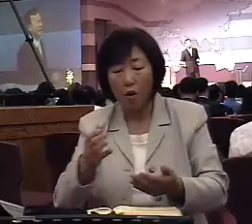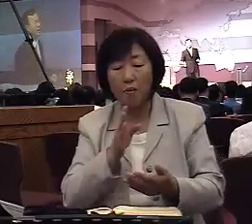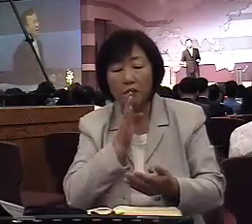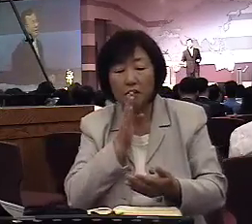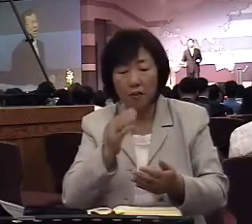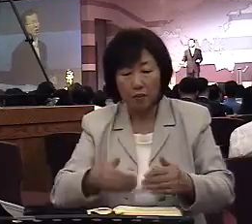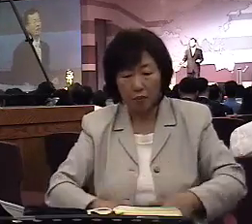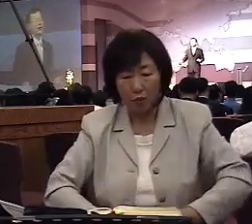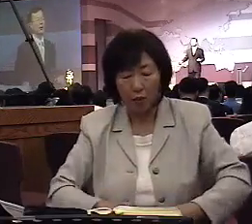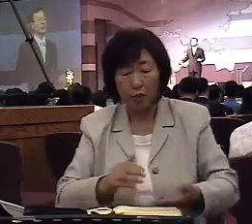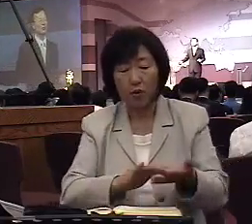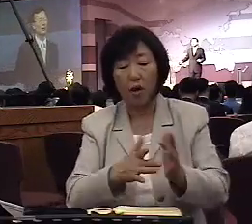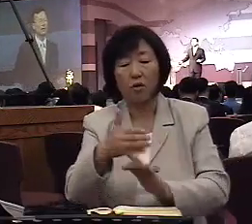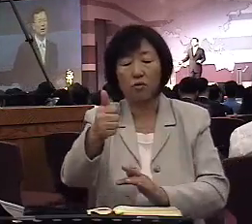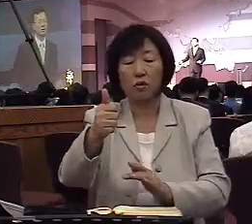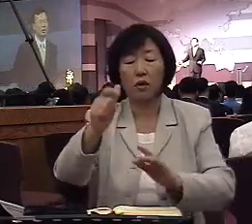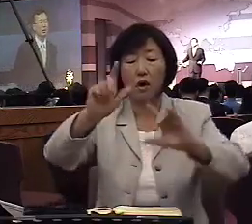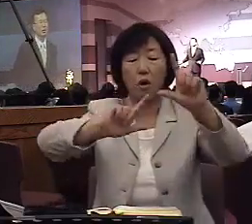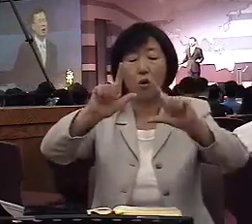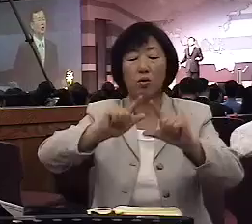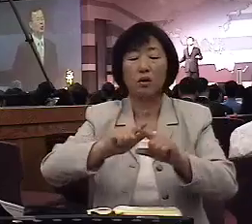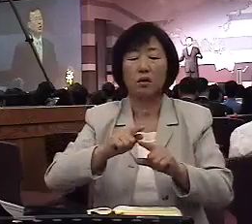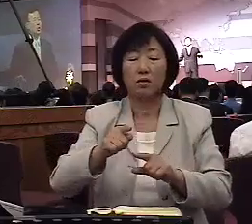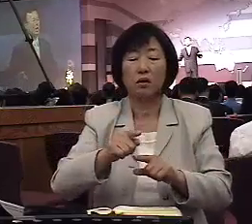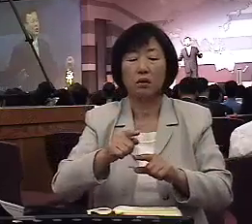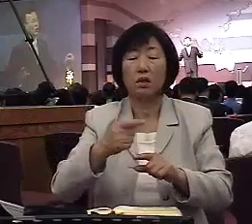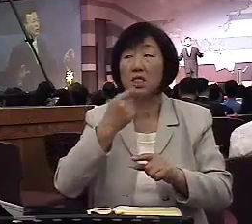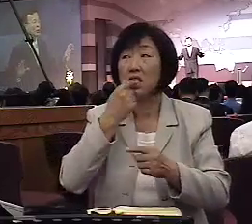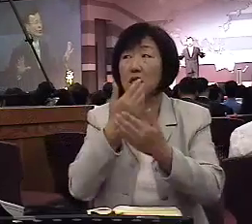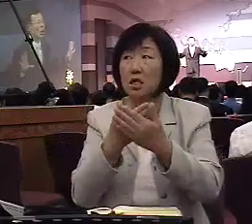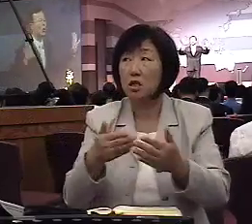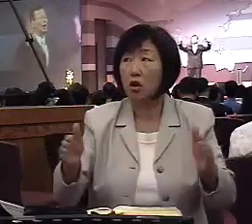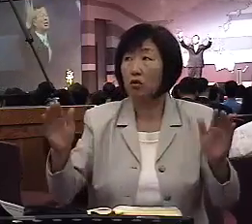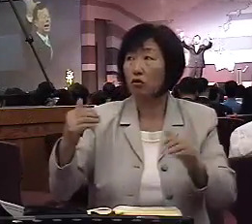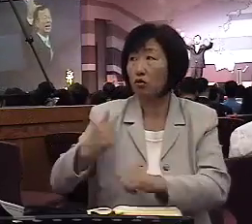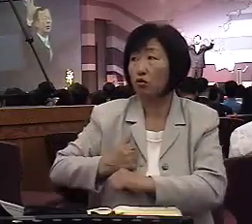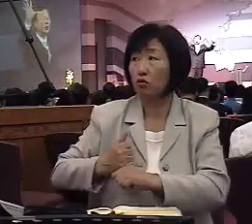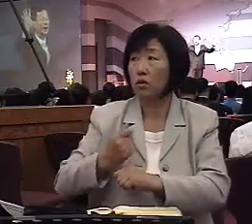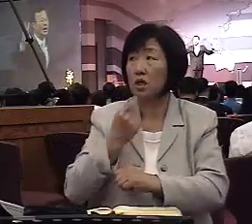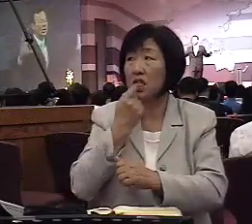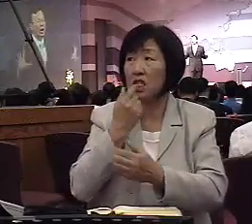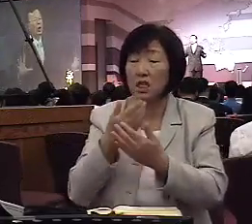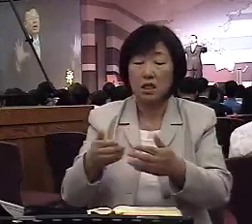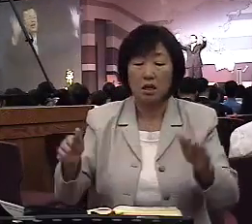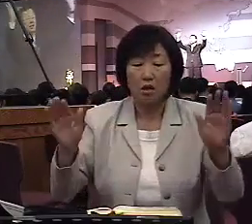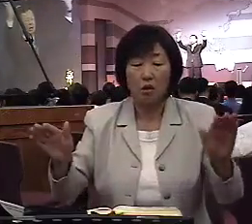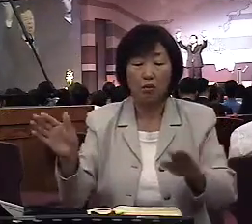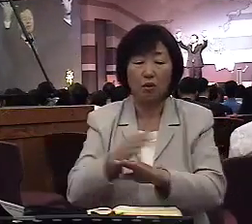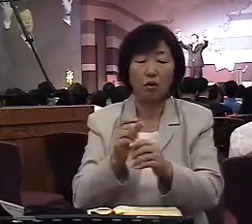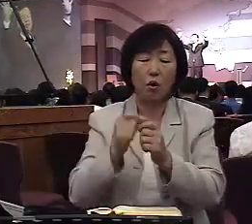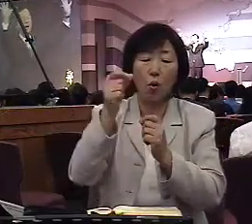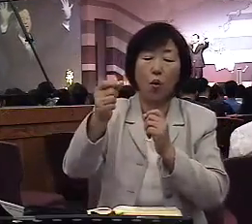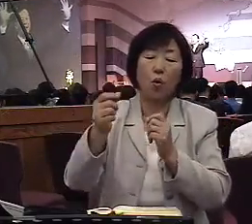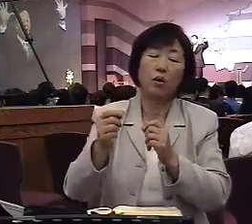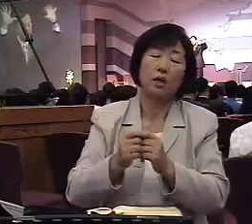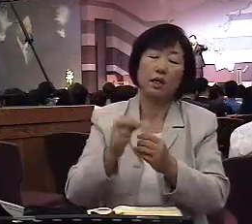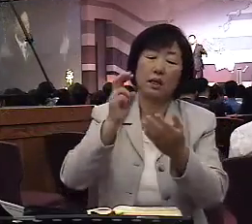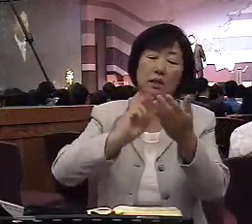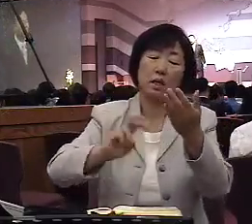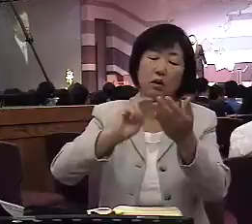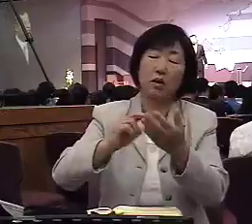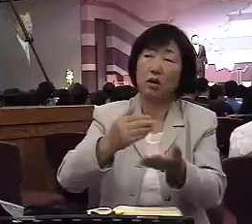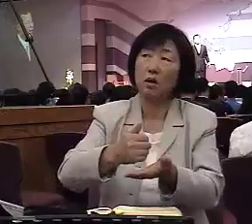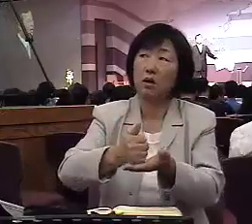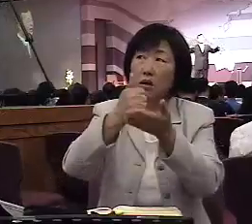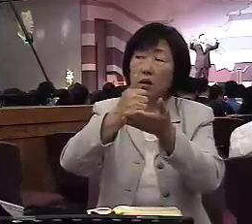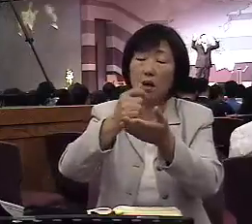필요하다. 예수님의 경우 그는 천군 천사들로부터 영원한 찬양과 영원한 섬김을 받기에